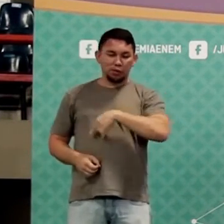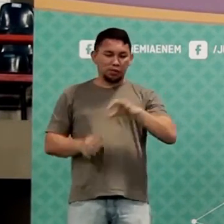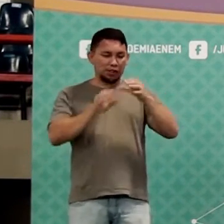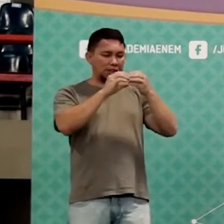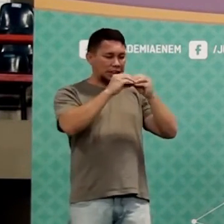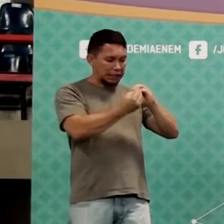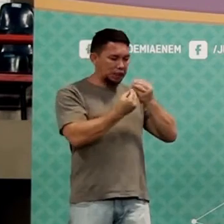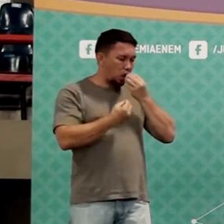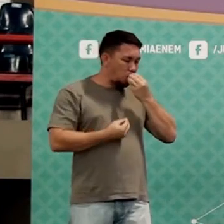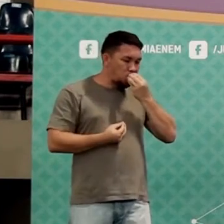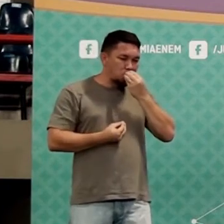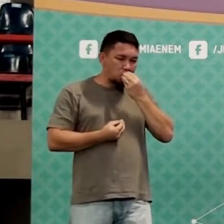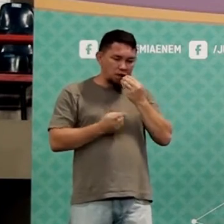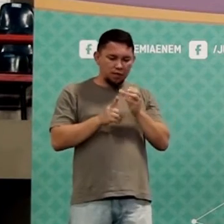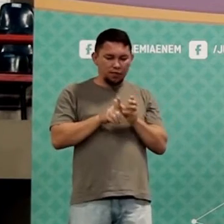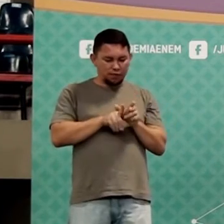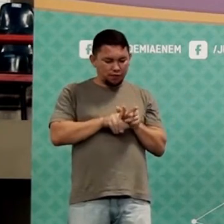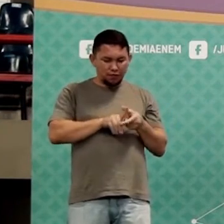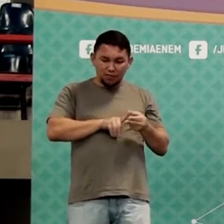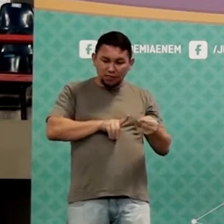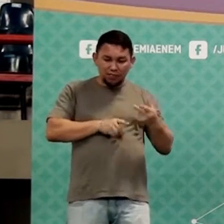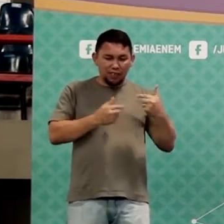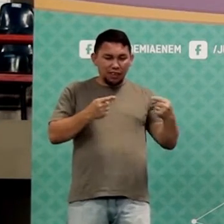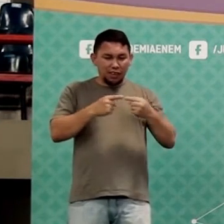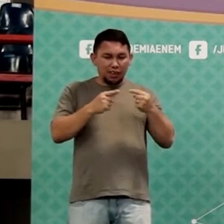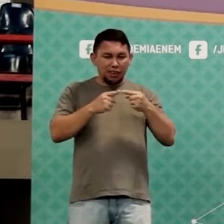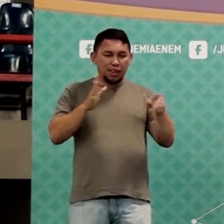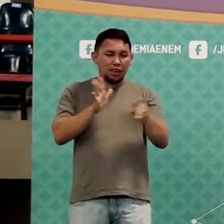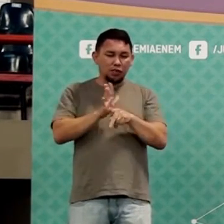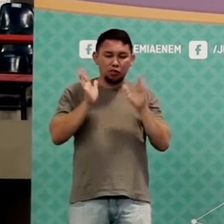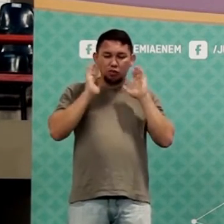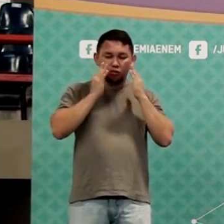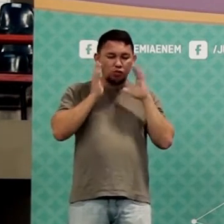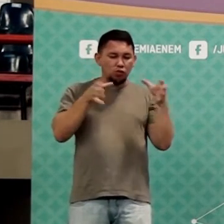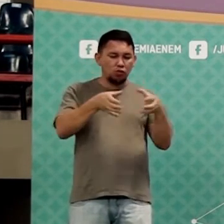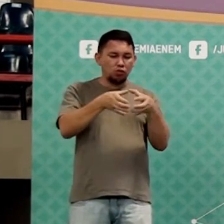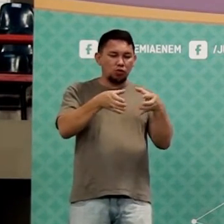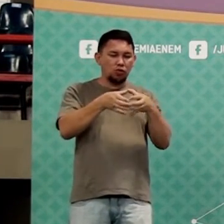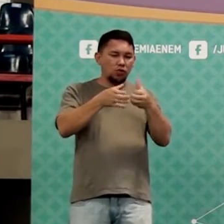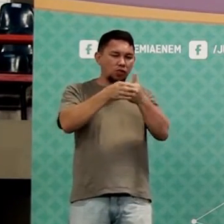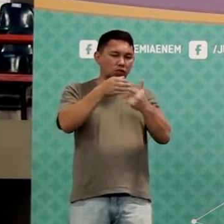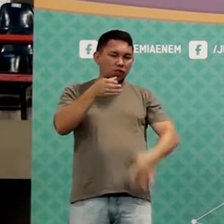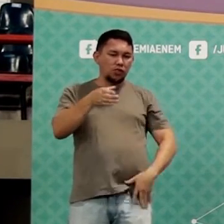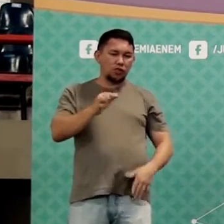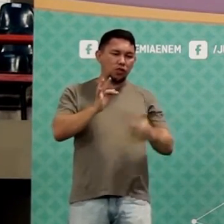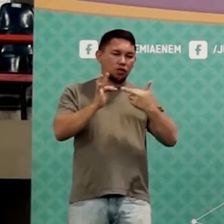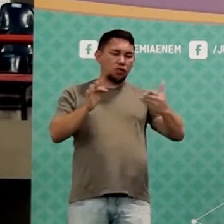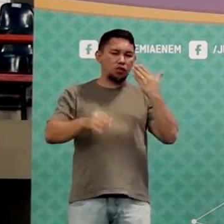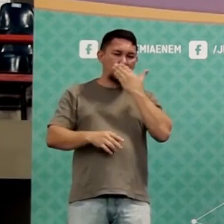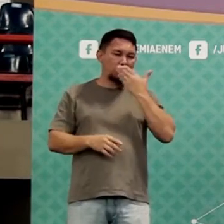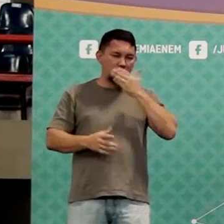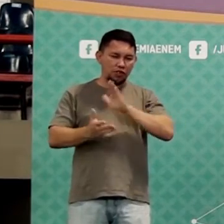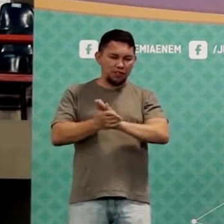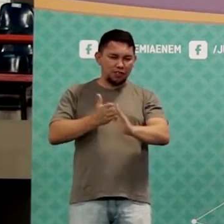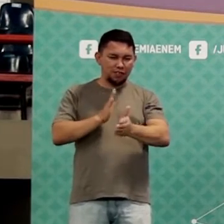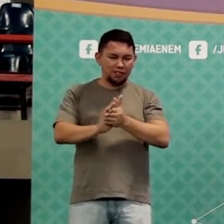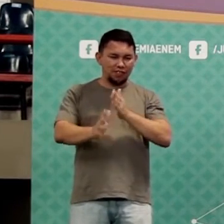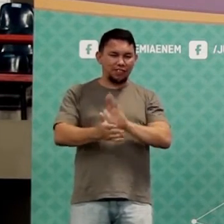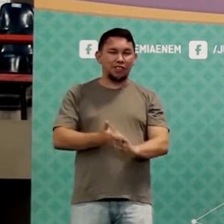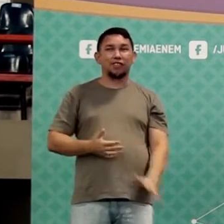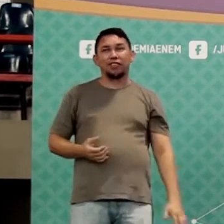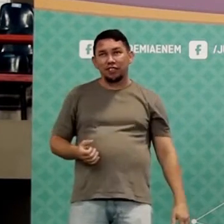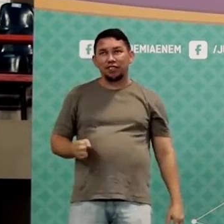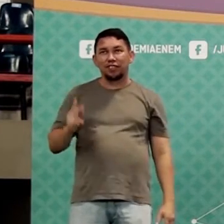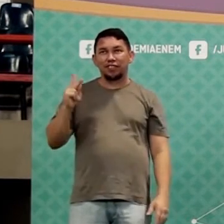É tudo mesmo, é classificado no mesmo grupo de WhatsApp. Tá certo? Frutas doces.